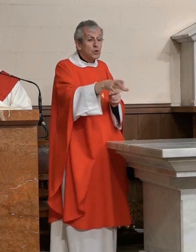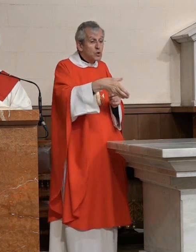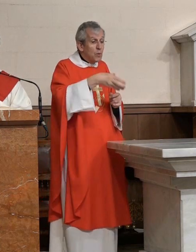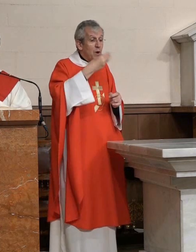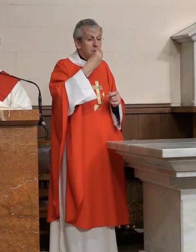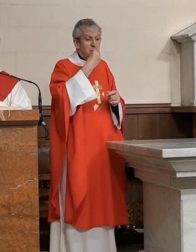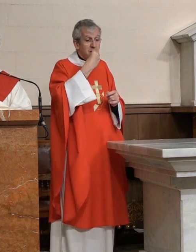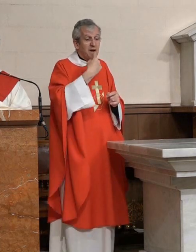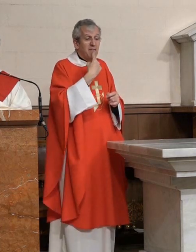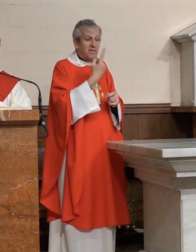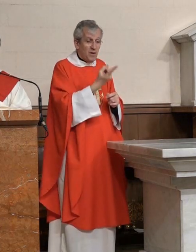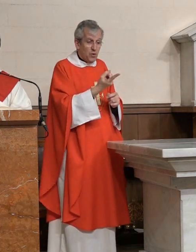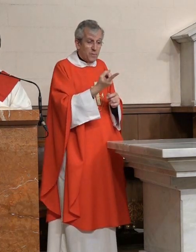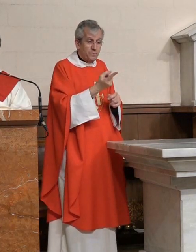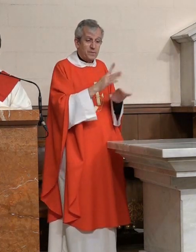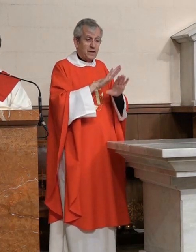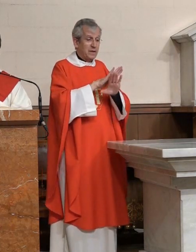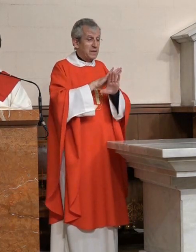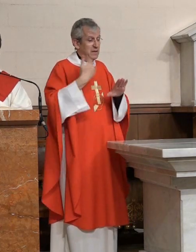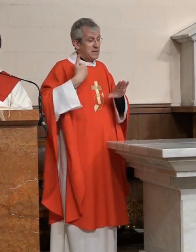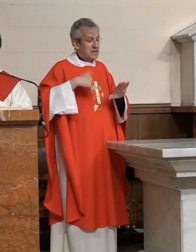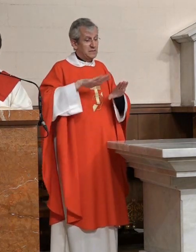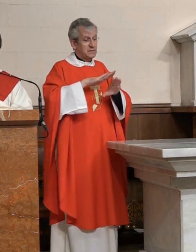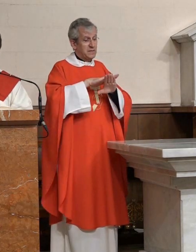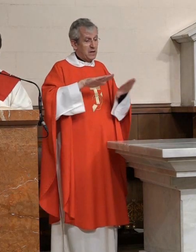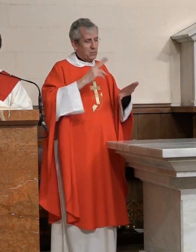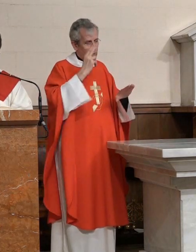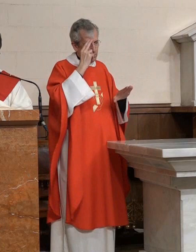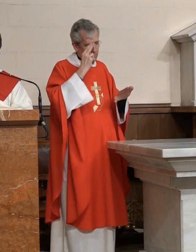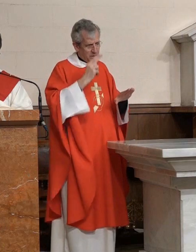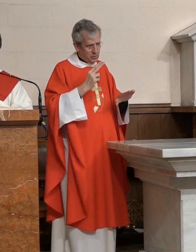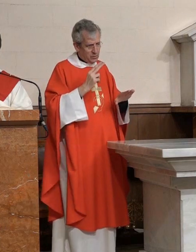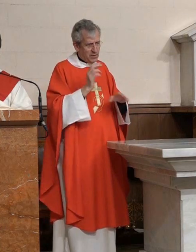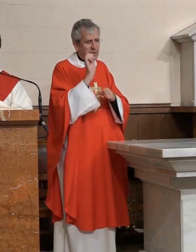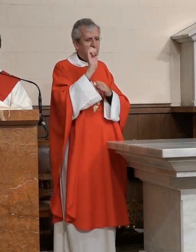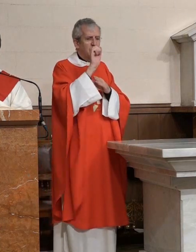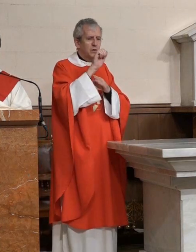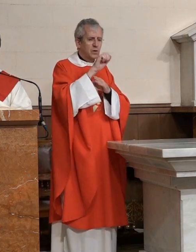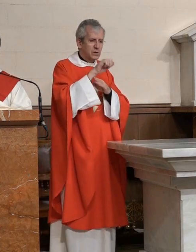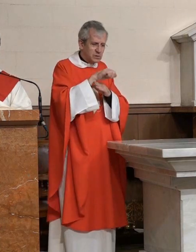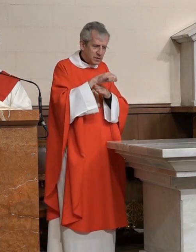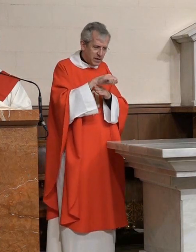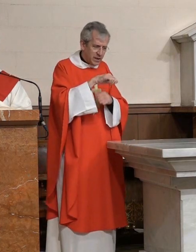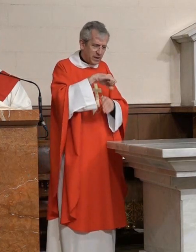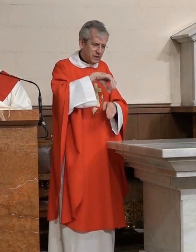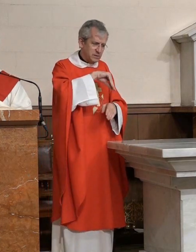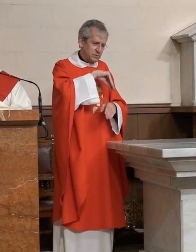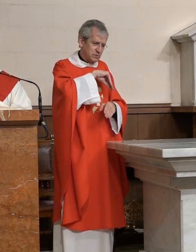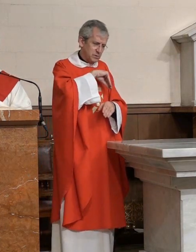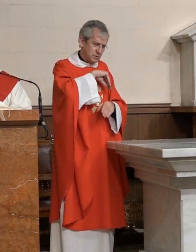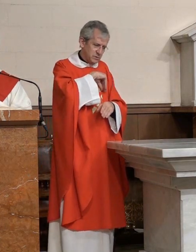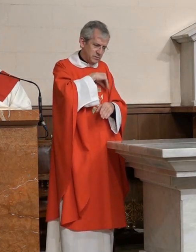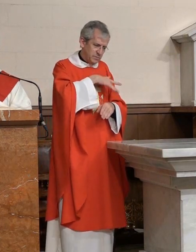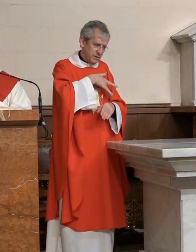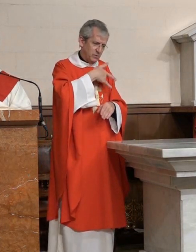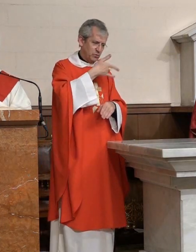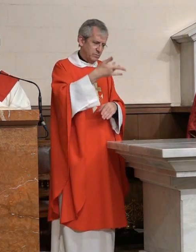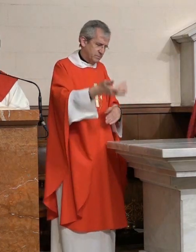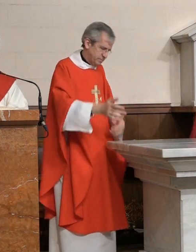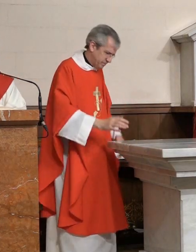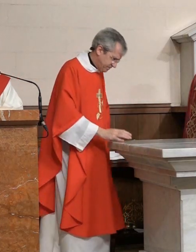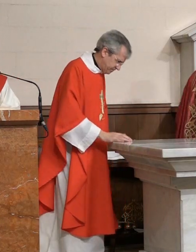vinagre, dijo: Está cumplido. E inclinando la cabeza, entregó el